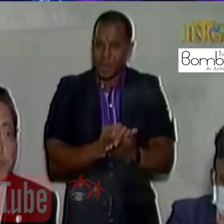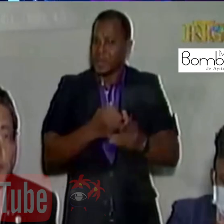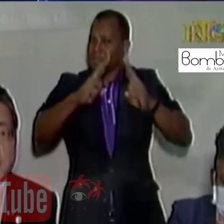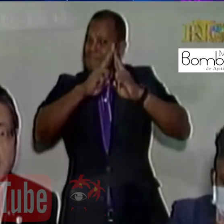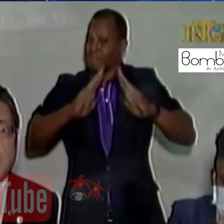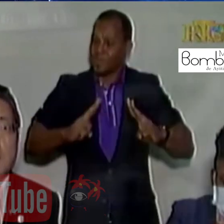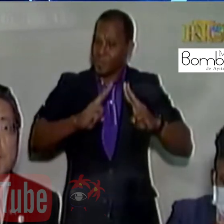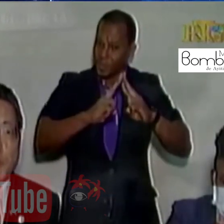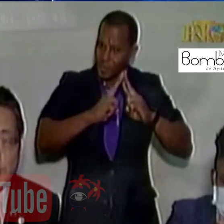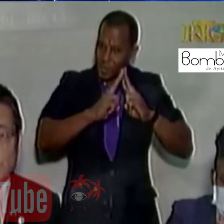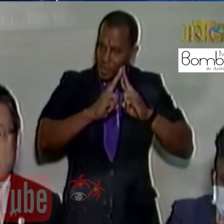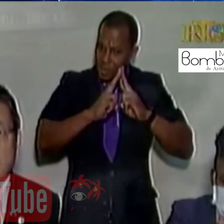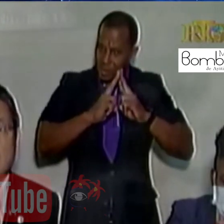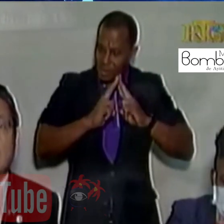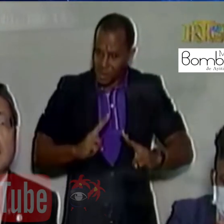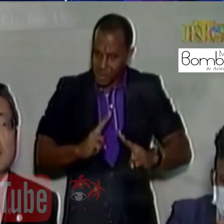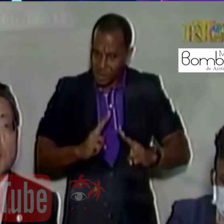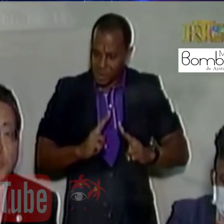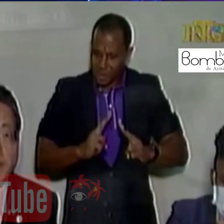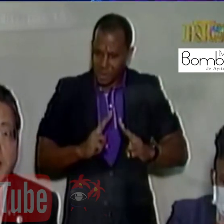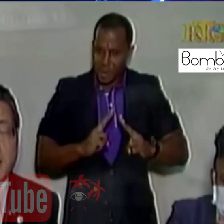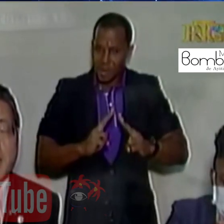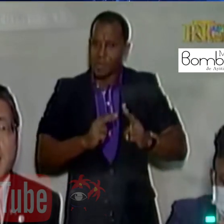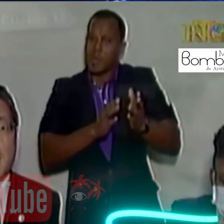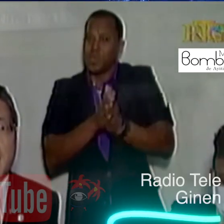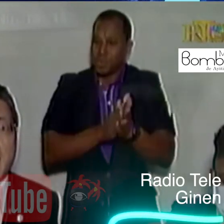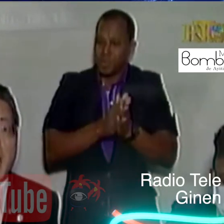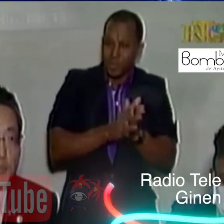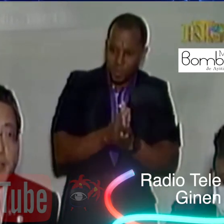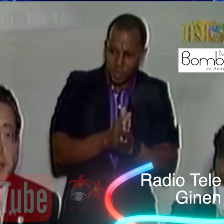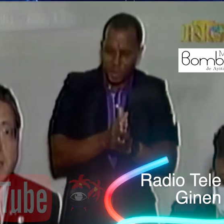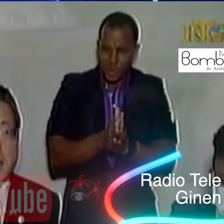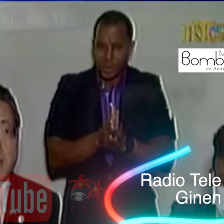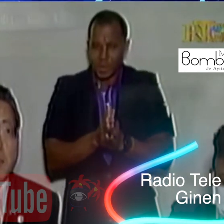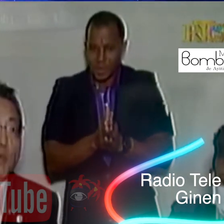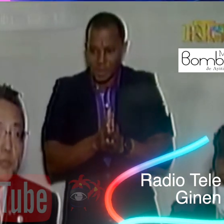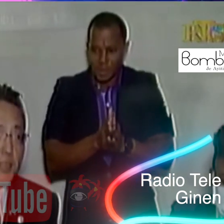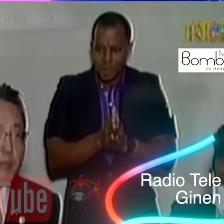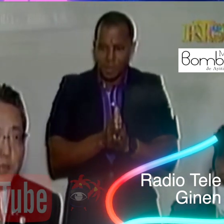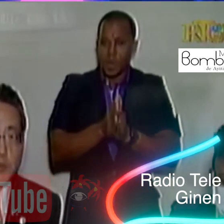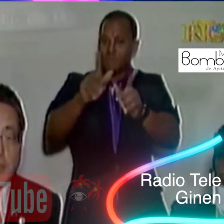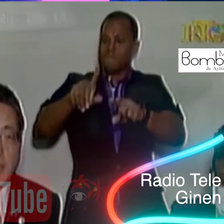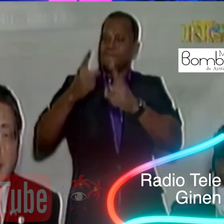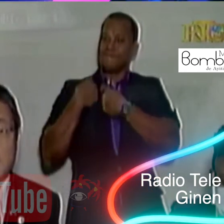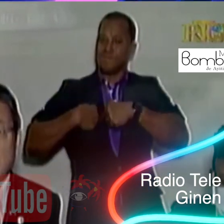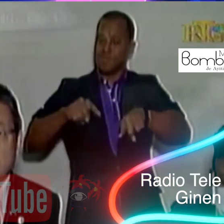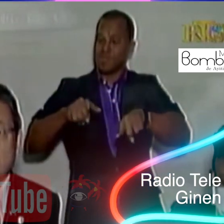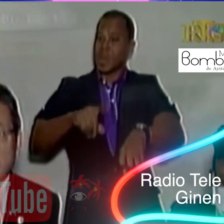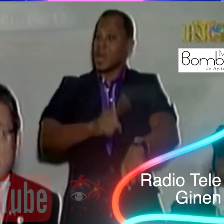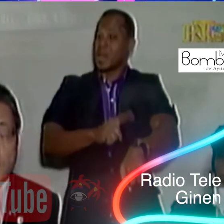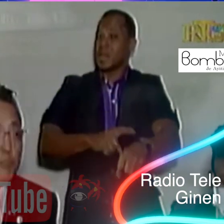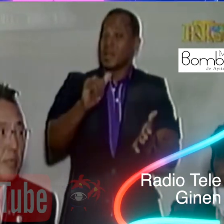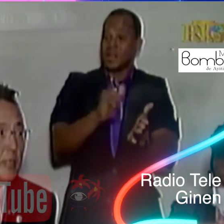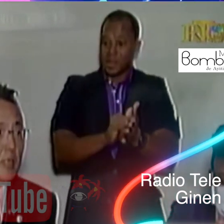très favorisés, plus que jamais motivés et inspirés pendant cette période. Et c'est la